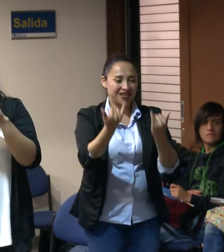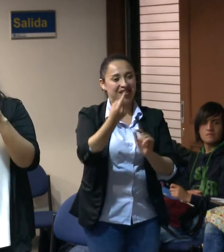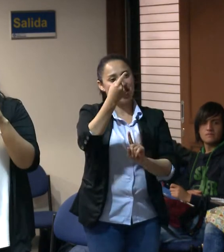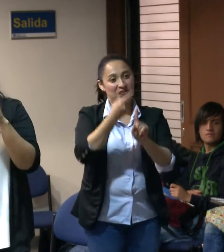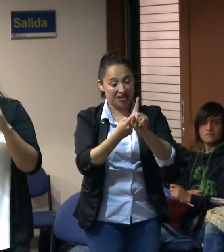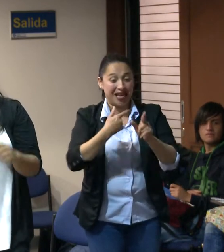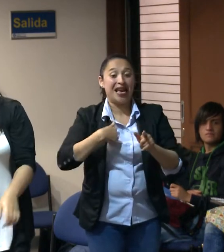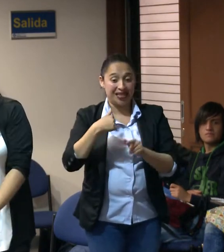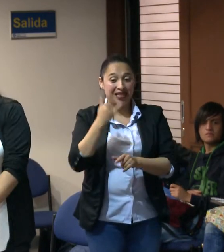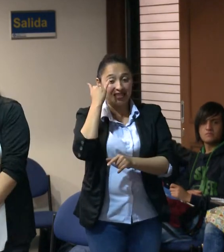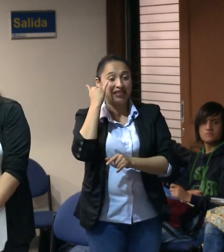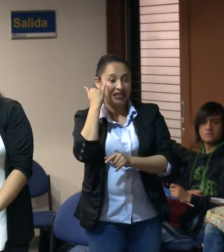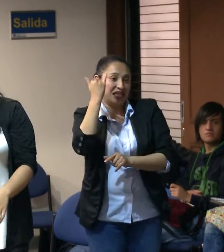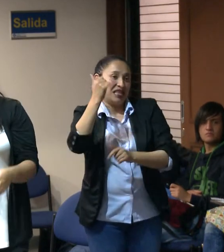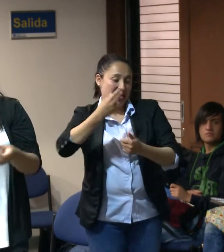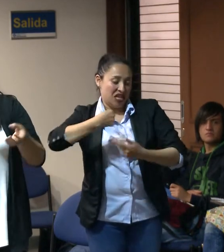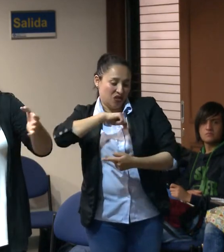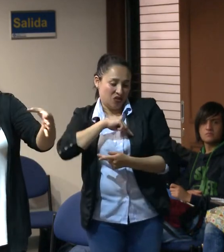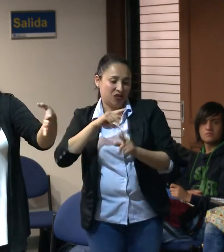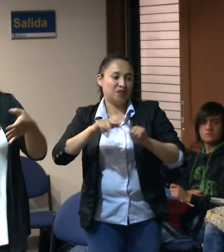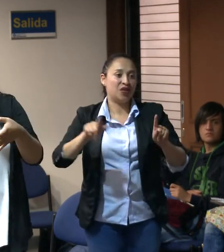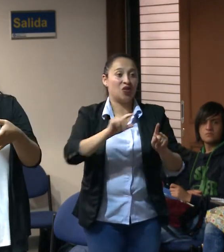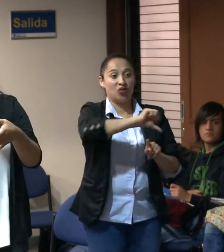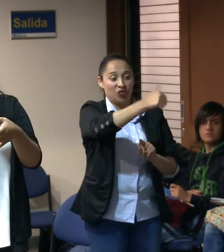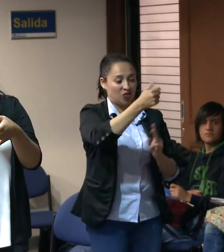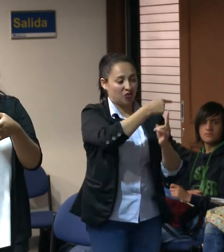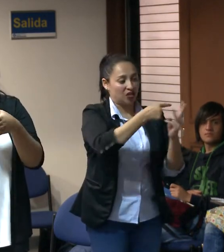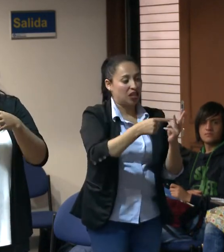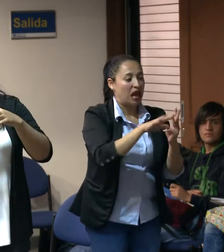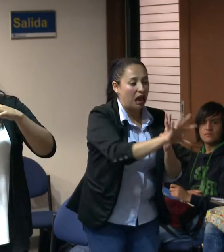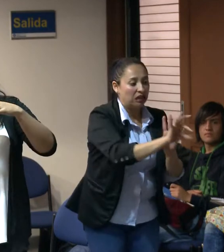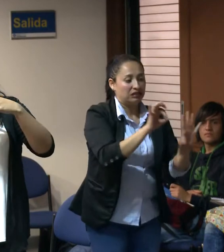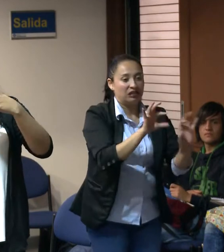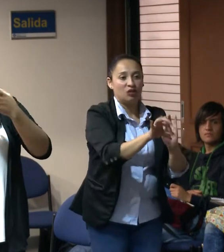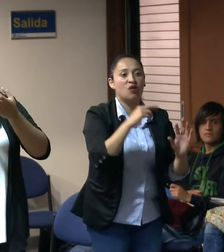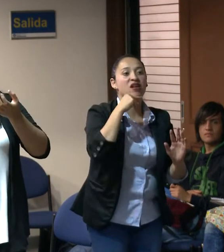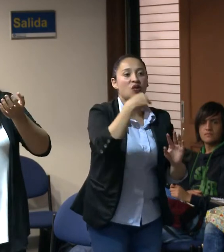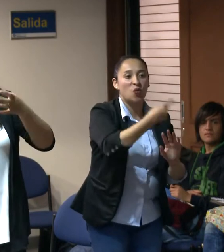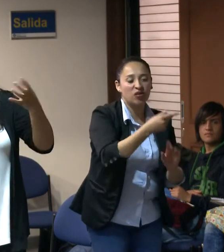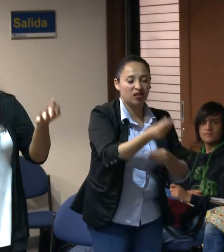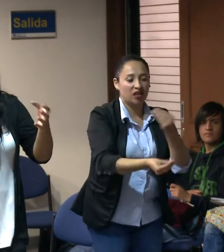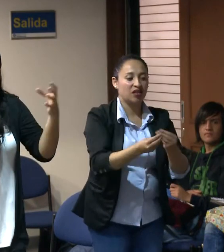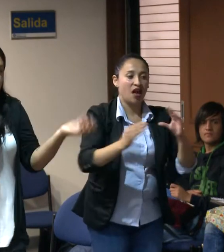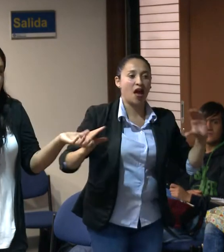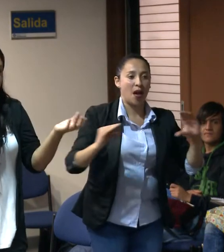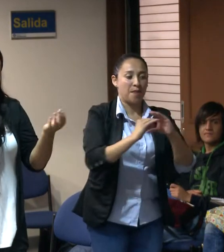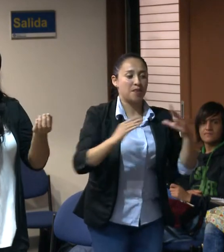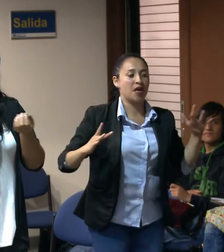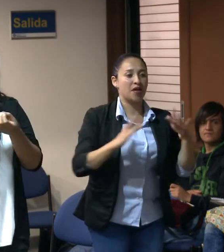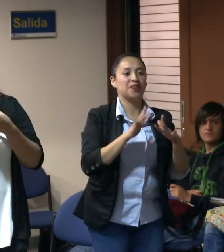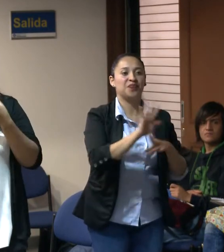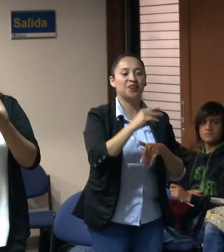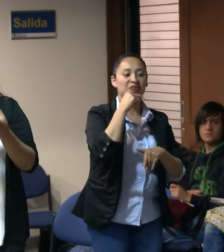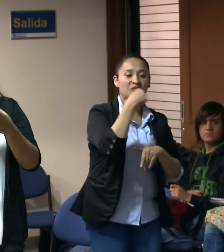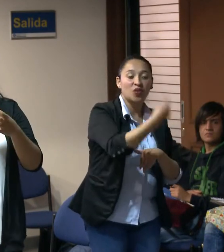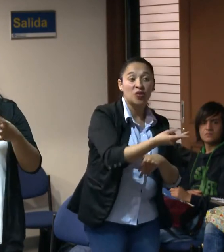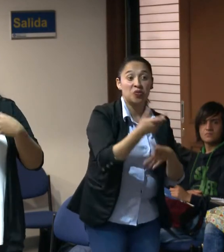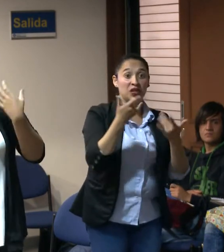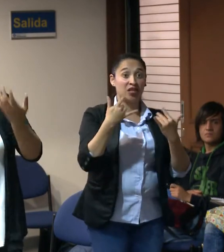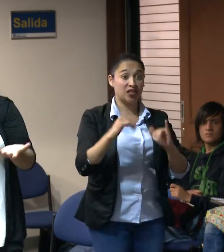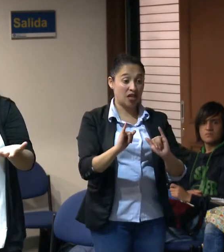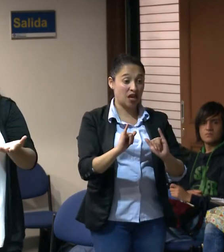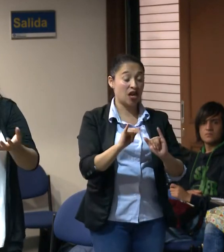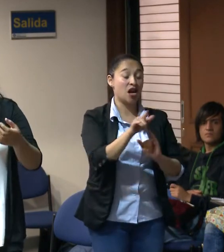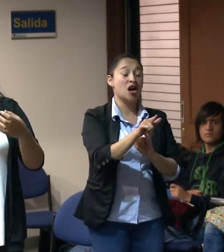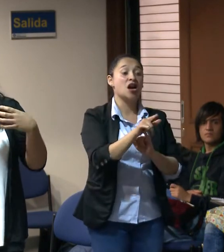sí es creado por nosotras. El resto es como, se toman como las canciones y se hace como una adaptación al cuento, porque pues no es solo la canción, sino